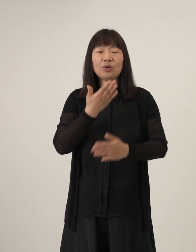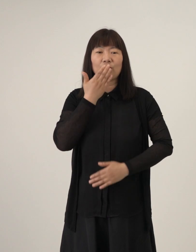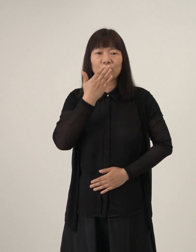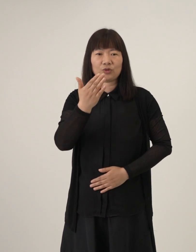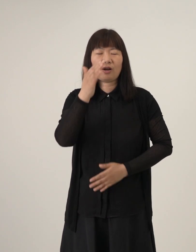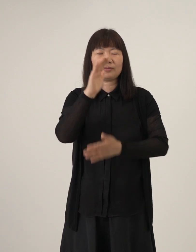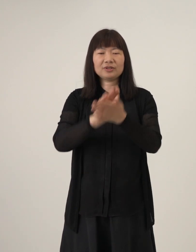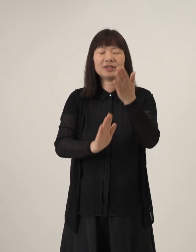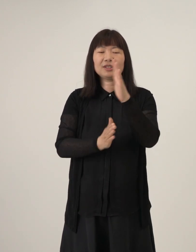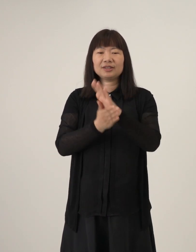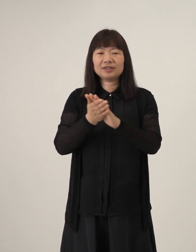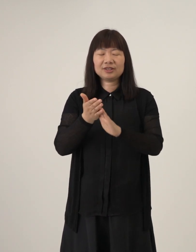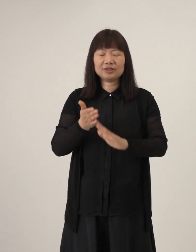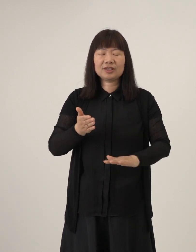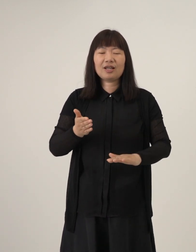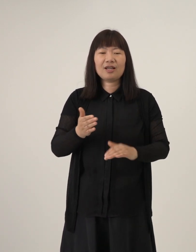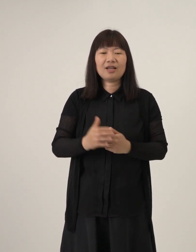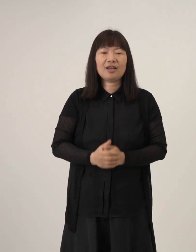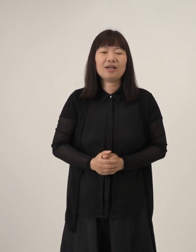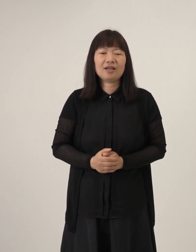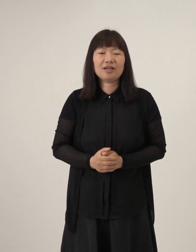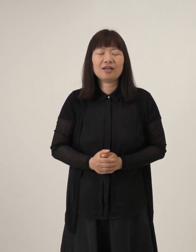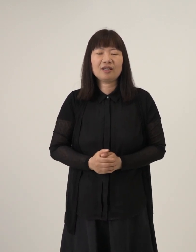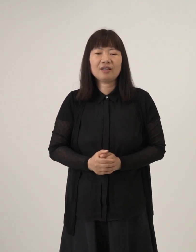수 없는